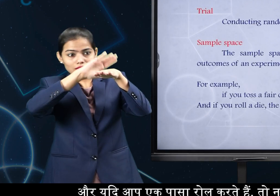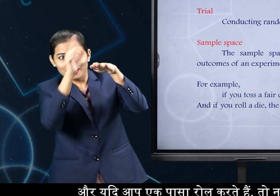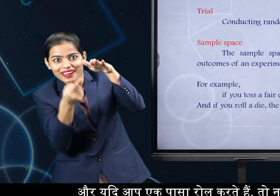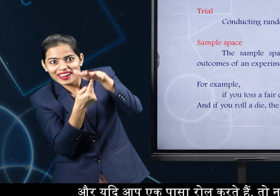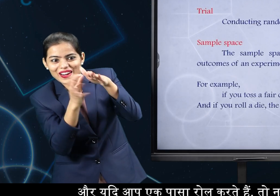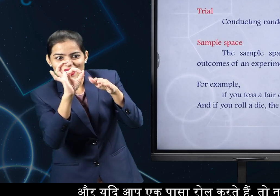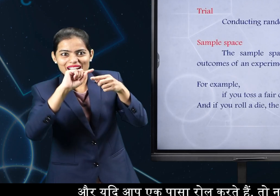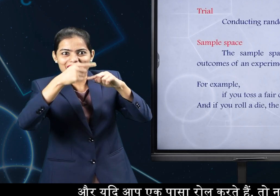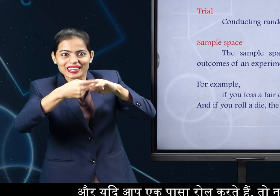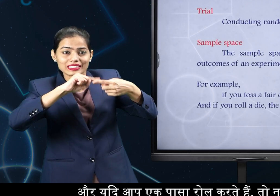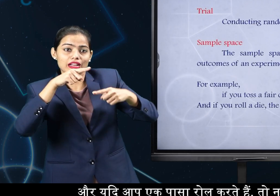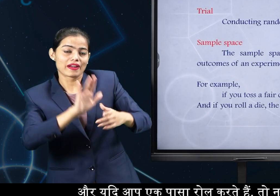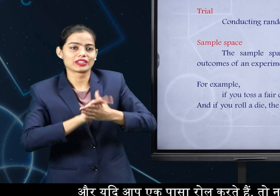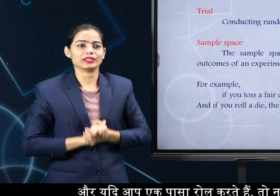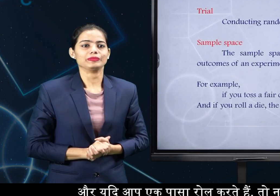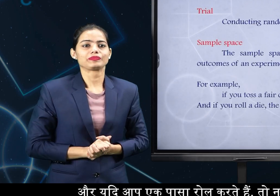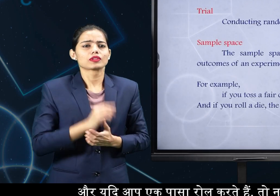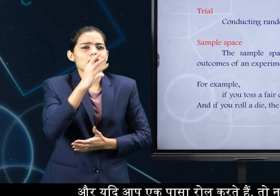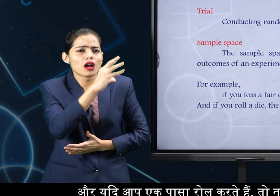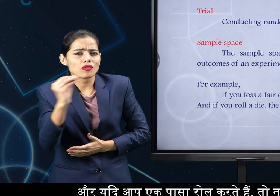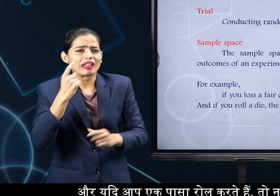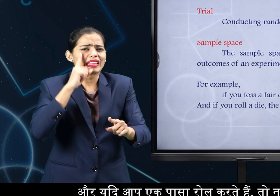पासा रोल करते हैं तो नमूना स्थान 1 से 6 होगा।